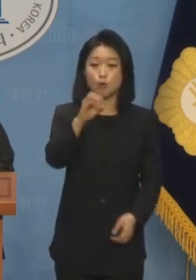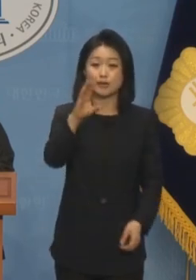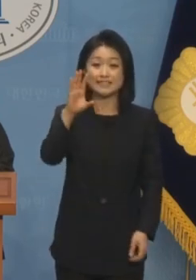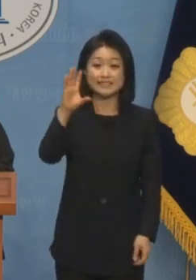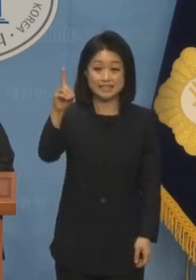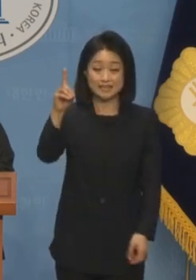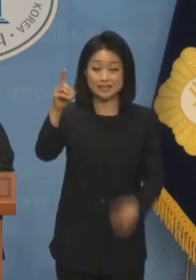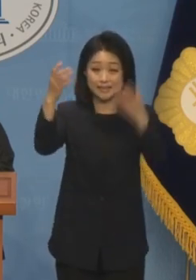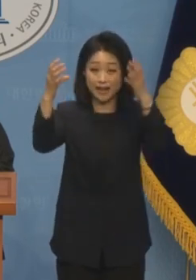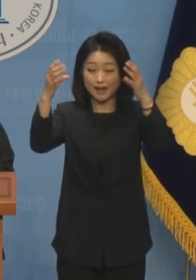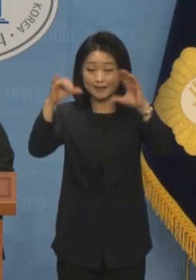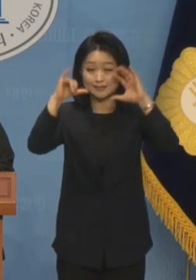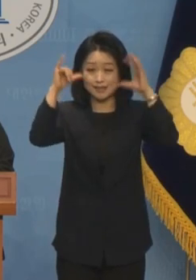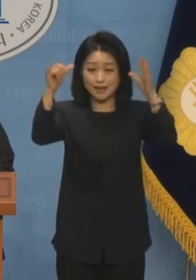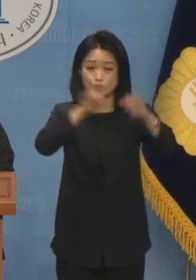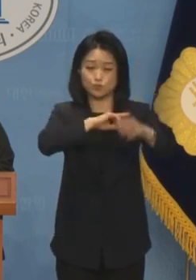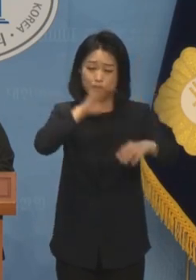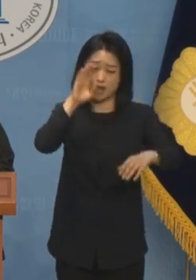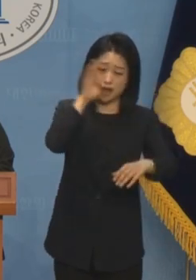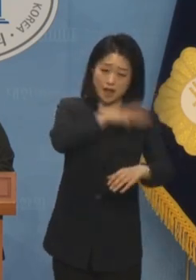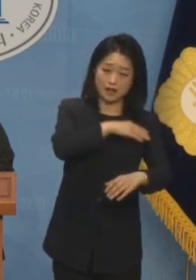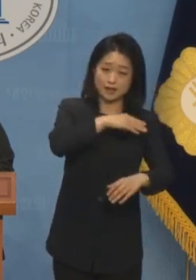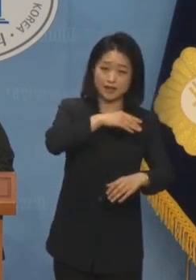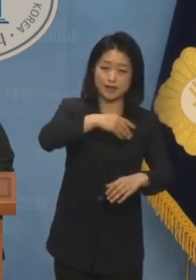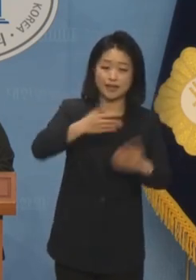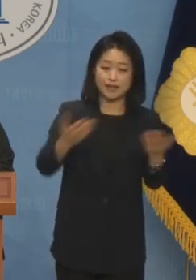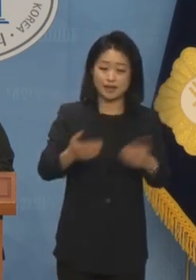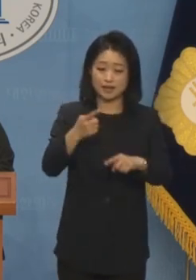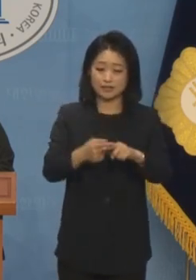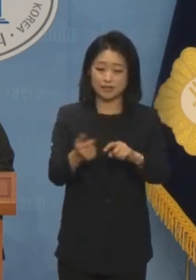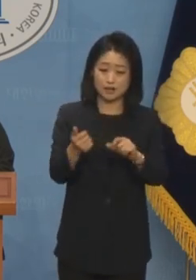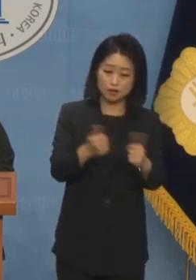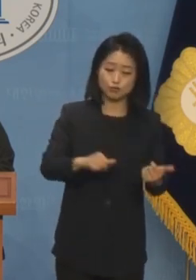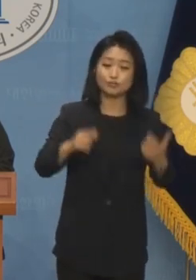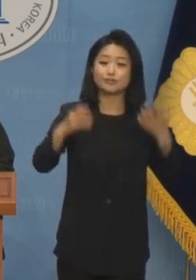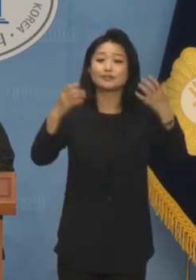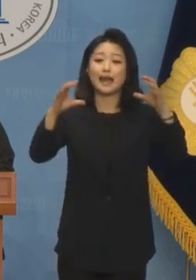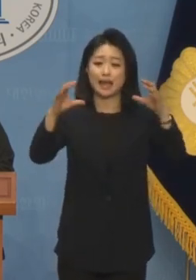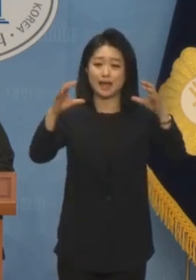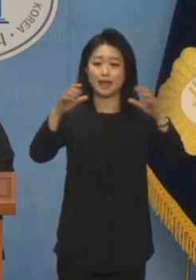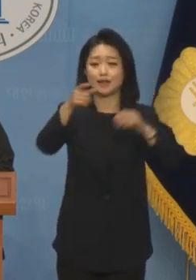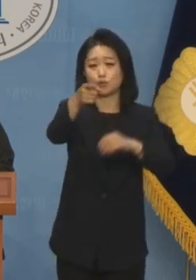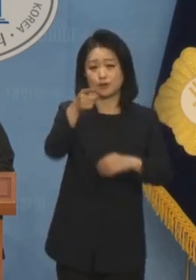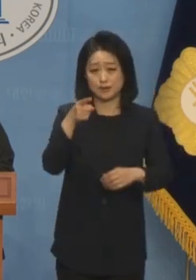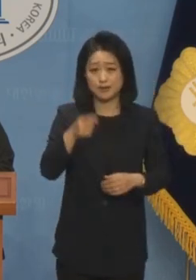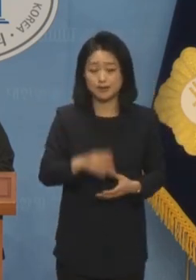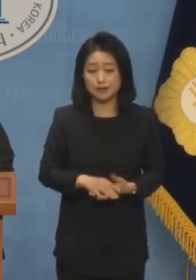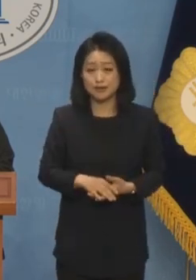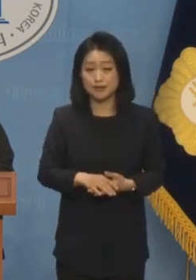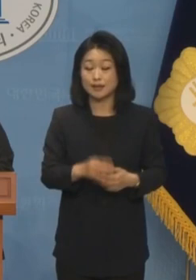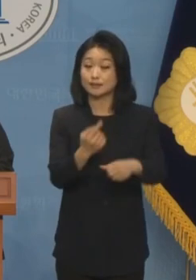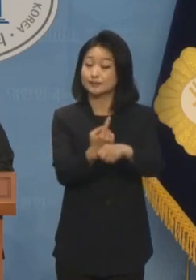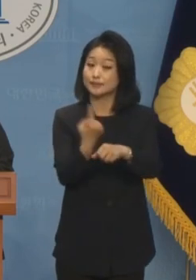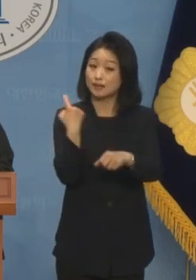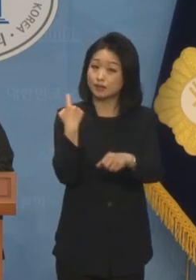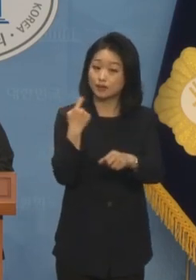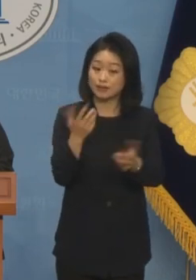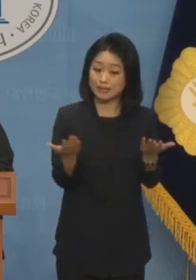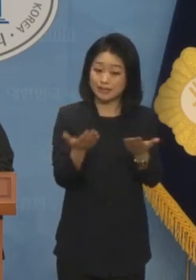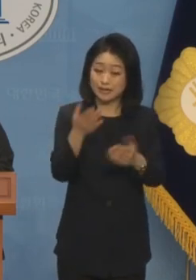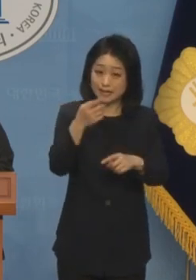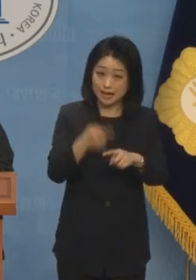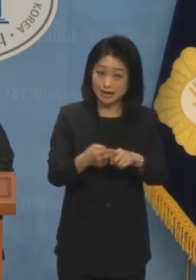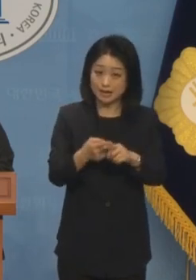중 부동의 세계 최악의 산재 국가입니다. 특히 지난해 산업재해